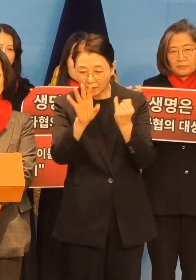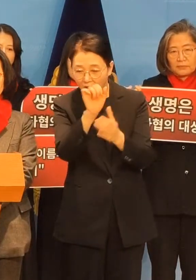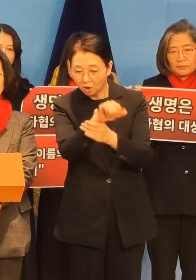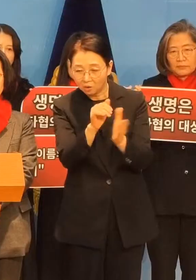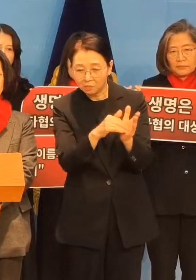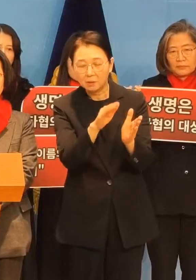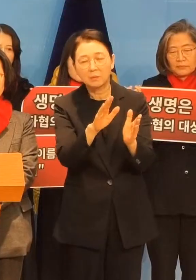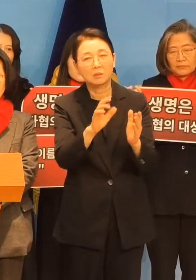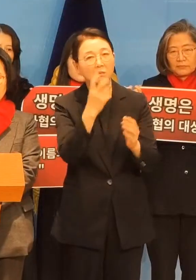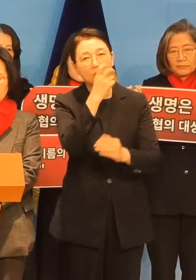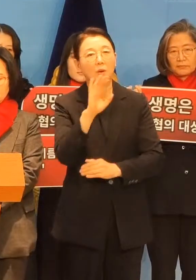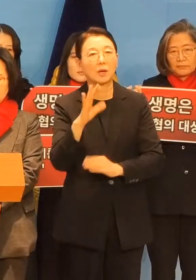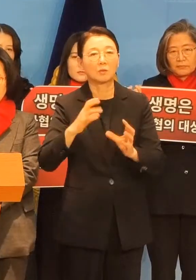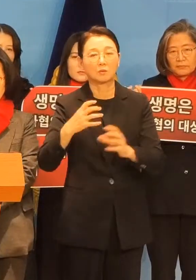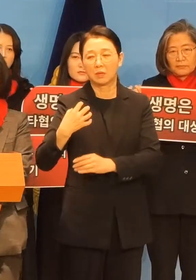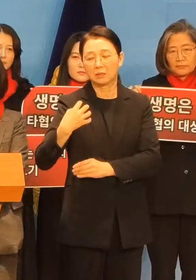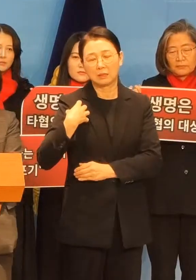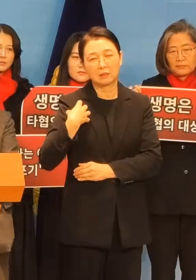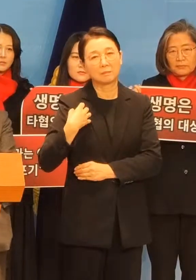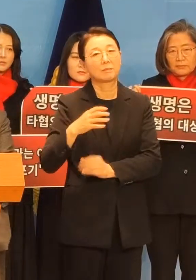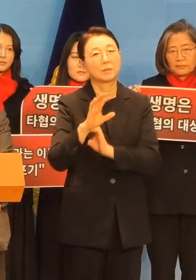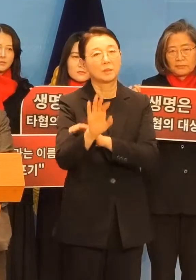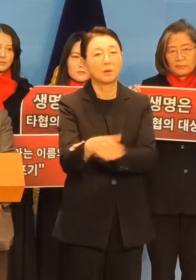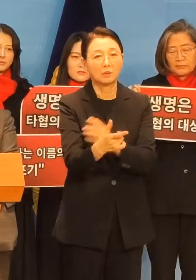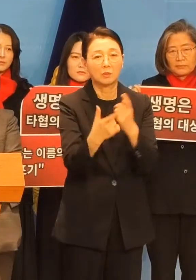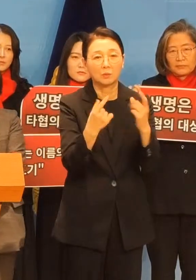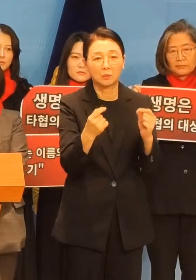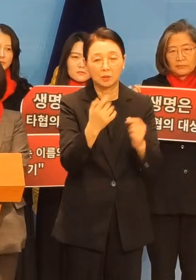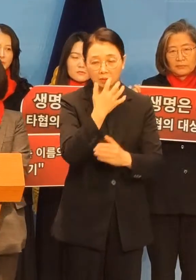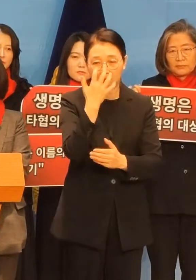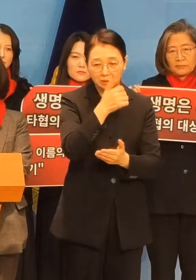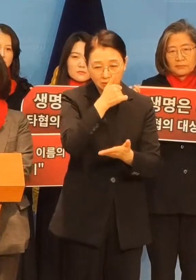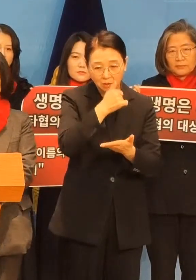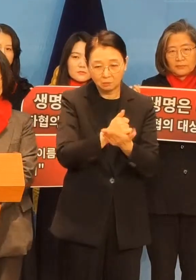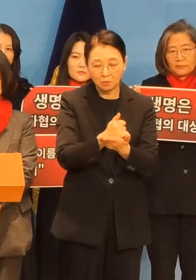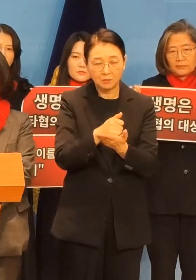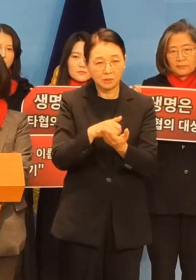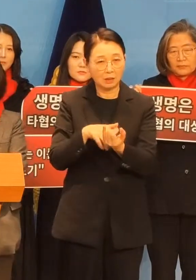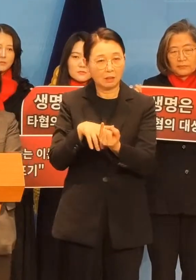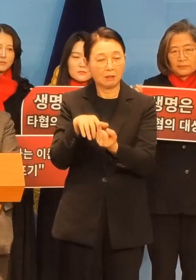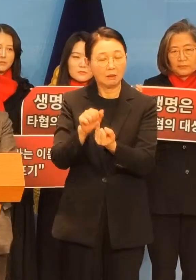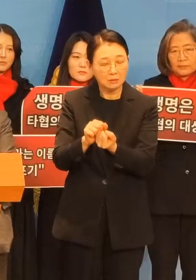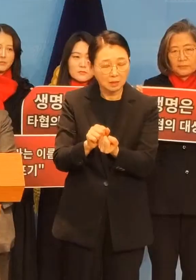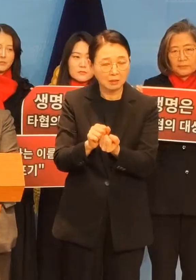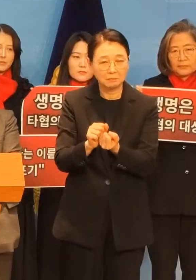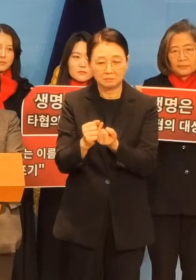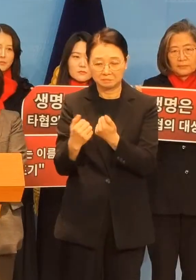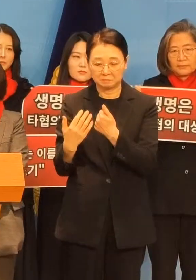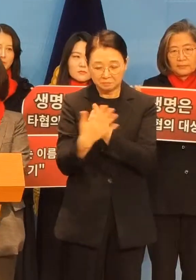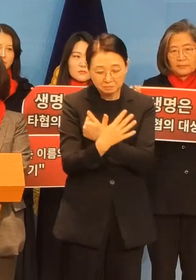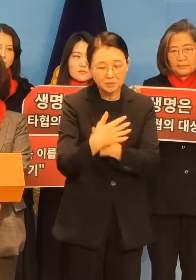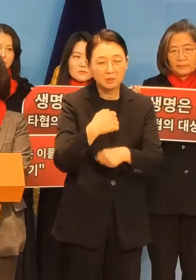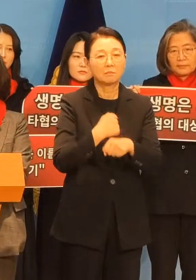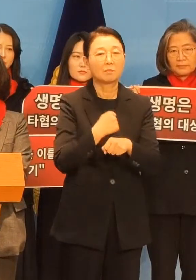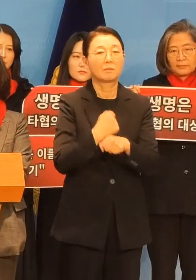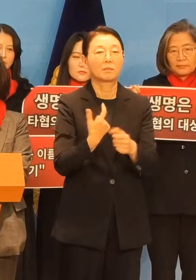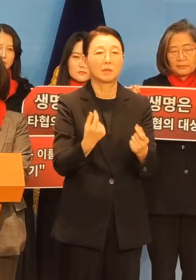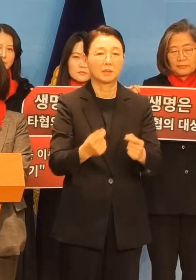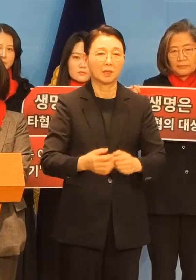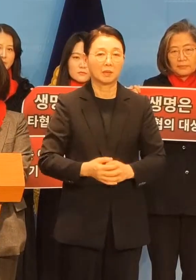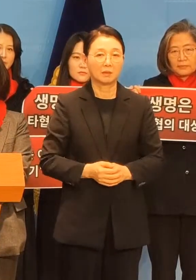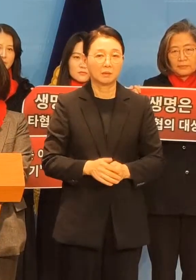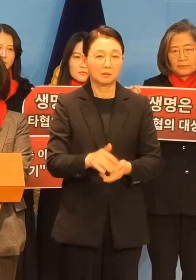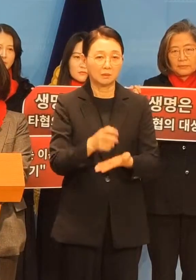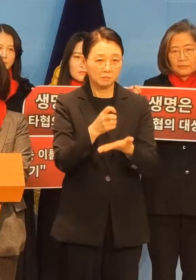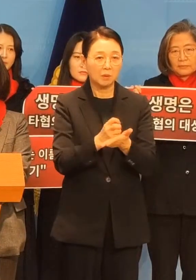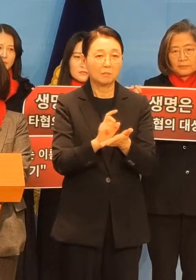아니라 국가의 책임 약화이며 성범죄와 착취를 은폐하는 통로가 될 수 있다. 또한 이